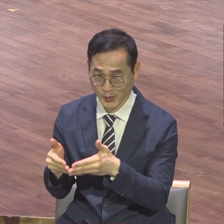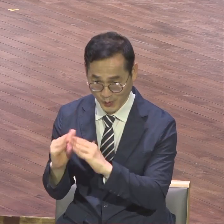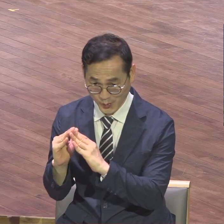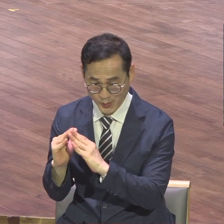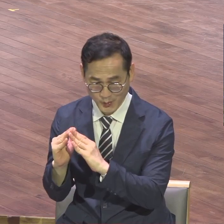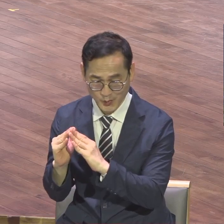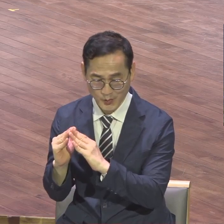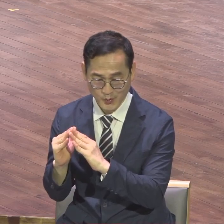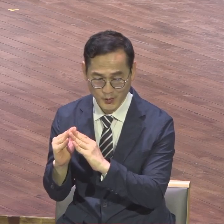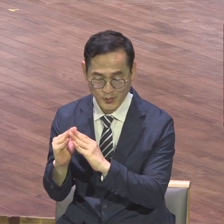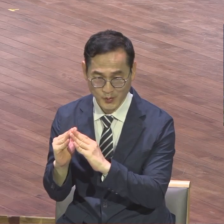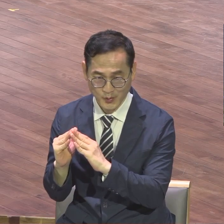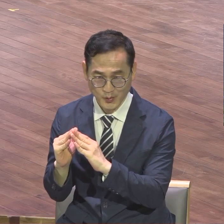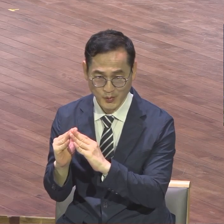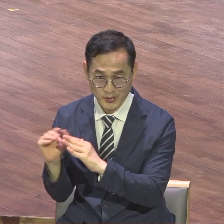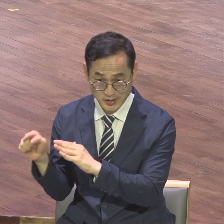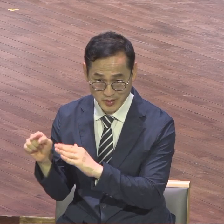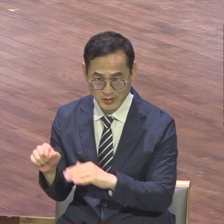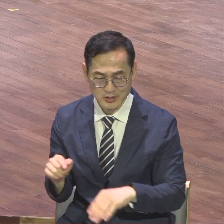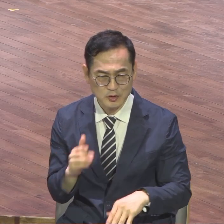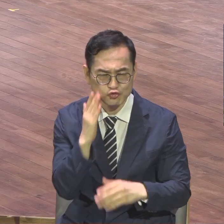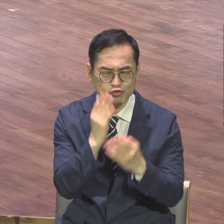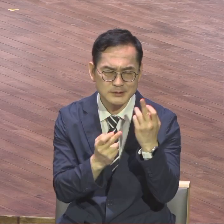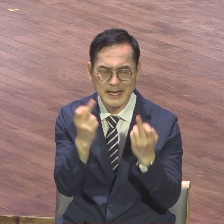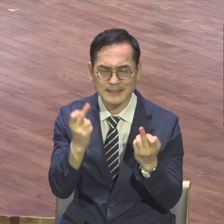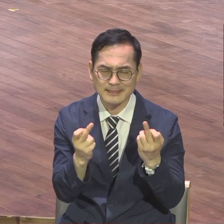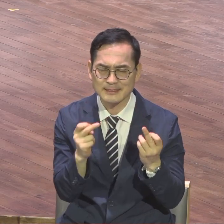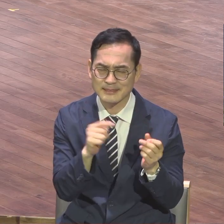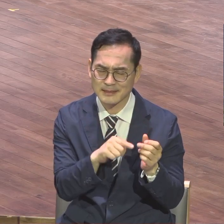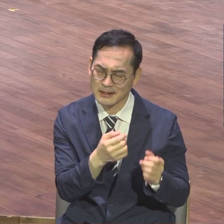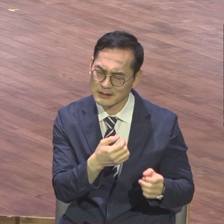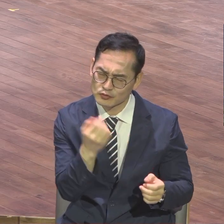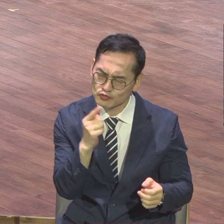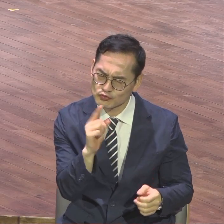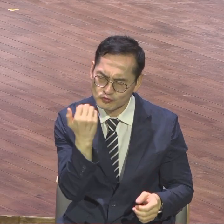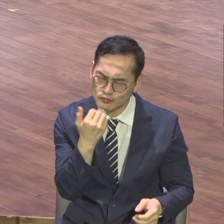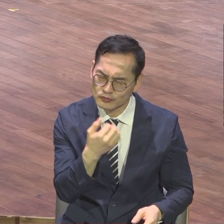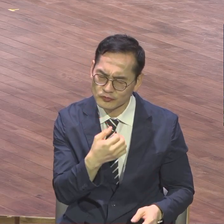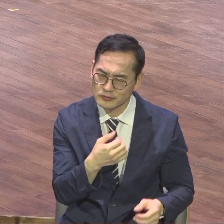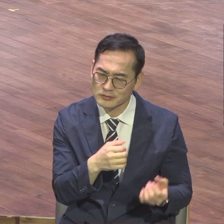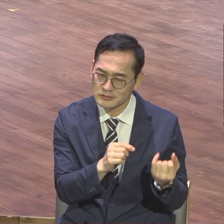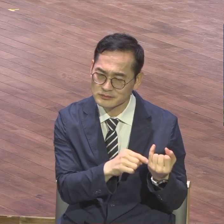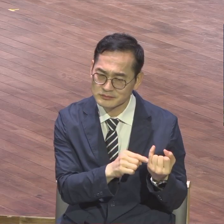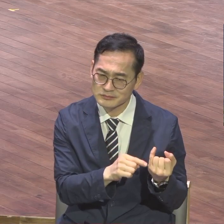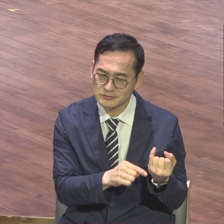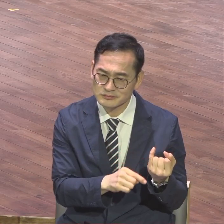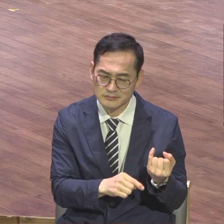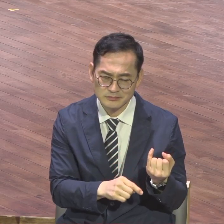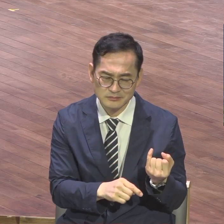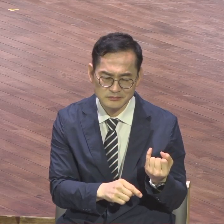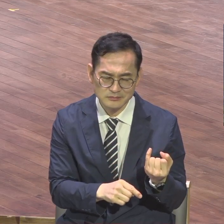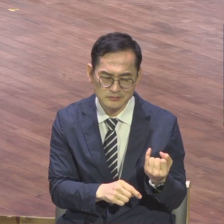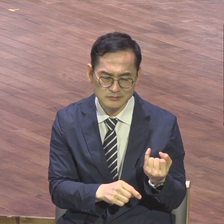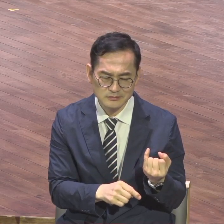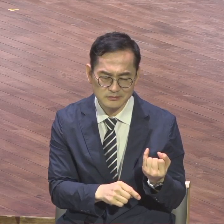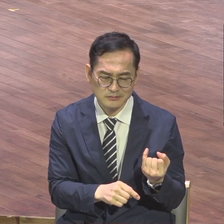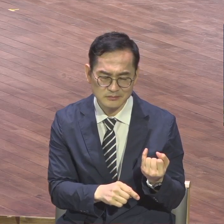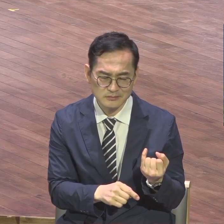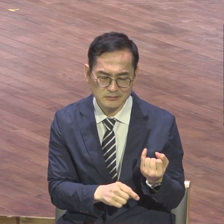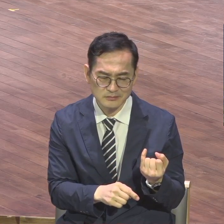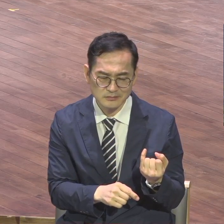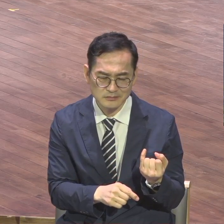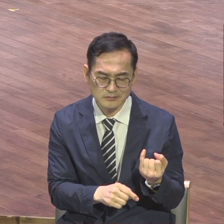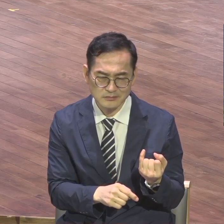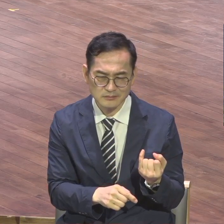울산에 그 딸이 대학교 다녔는데 경중과 어디 대구에서 화재가 나가지고 죽었어요. 그래서 그